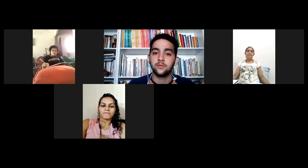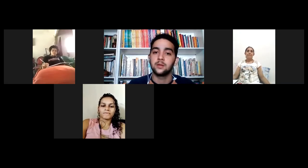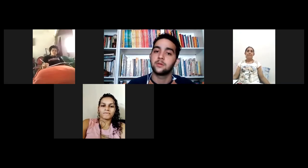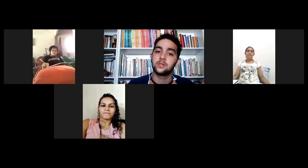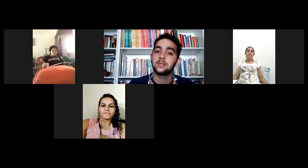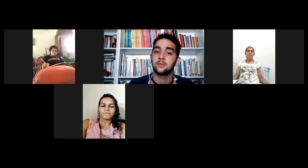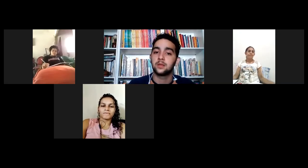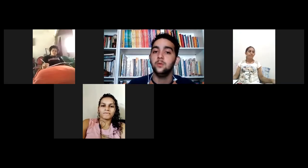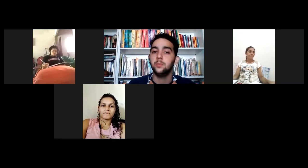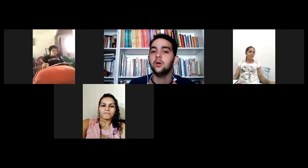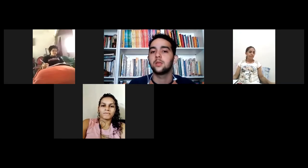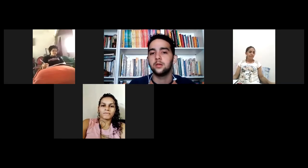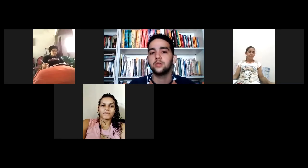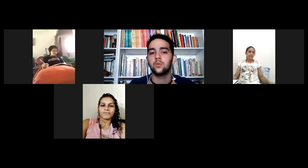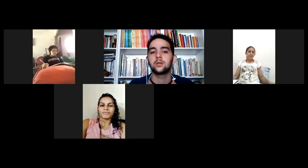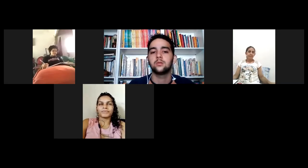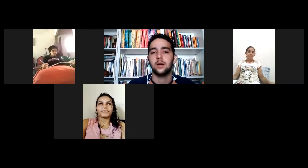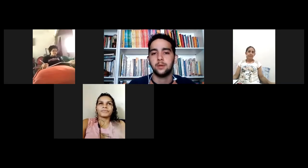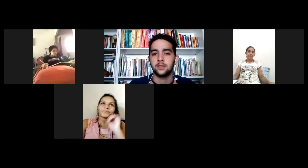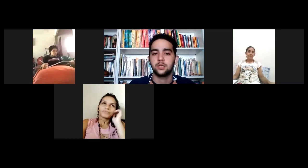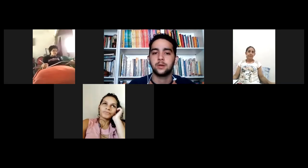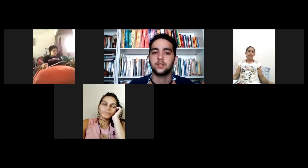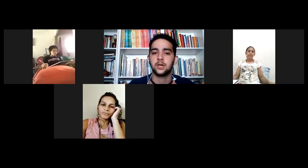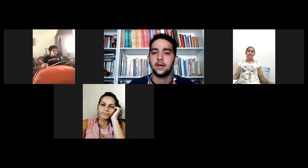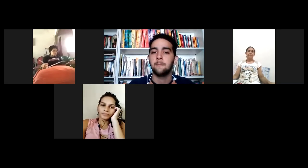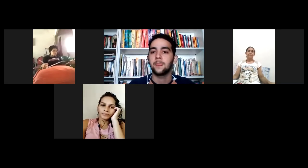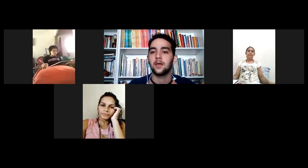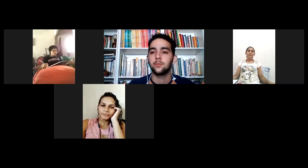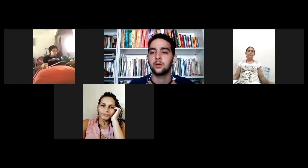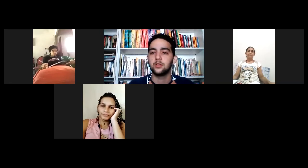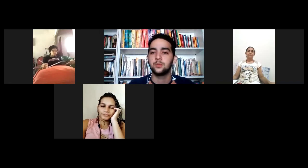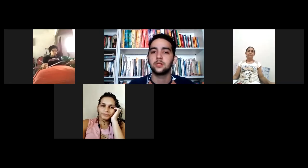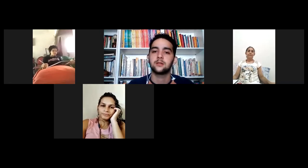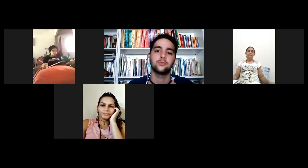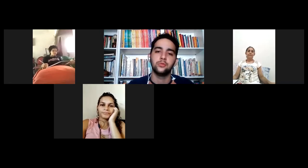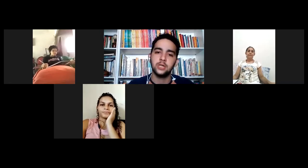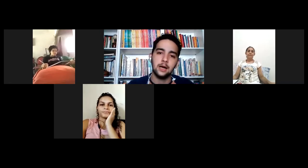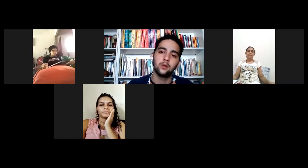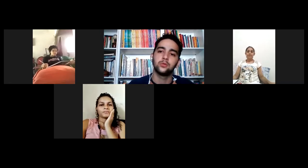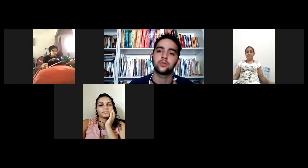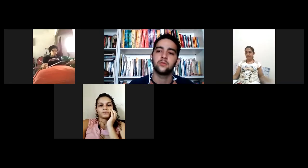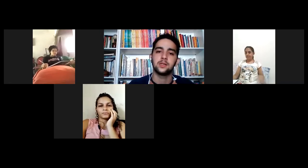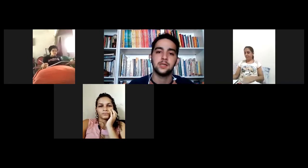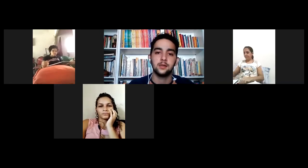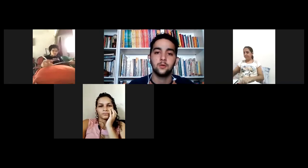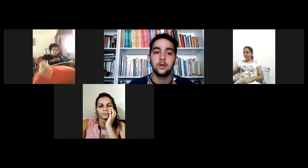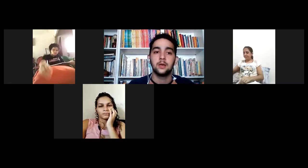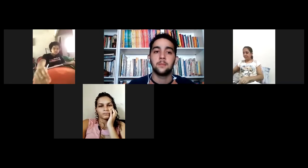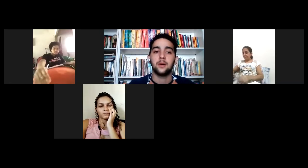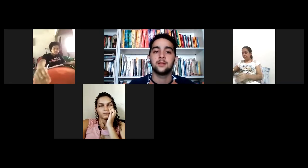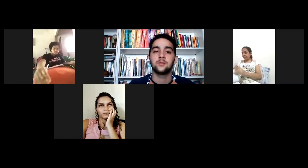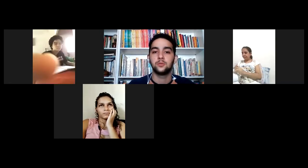que eu já falei para vocês que é tão importante quanto a prática. Praticar é importante para a questão de diálogo, de